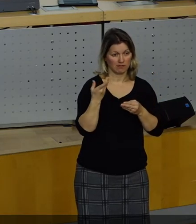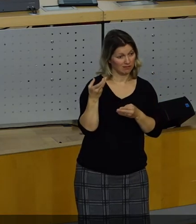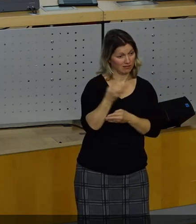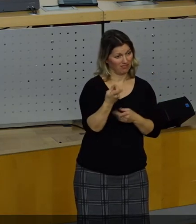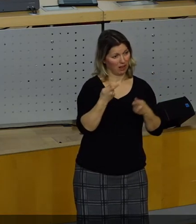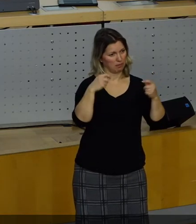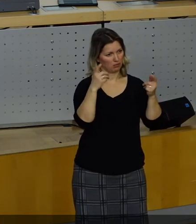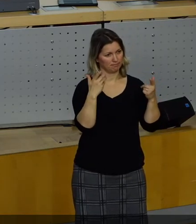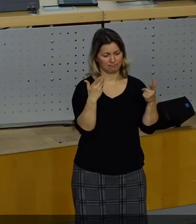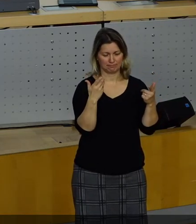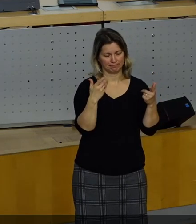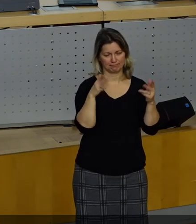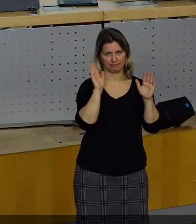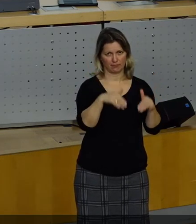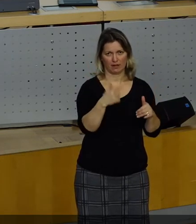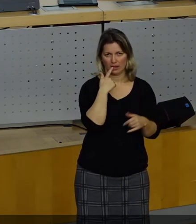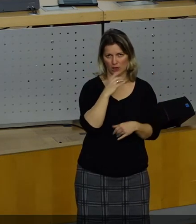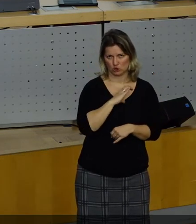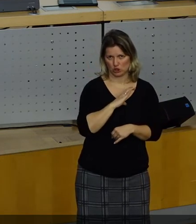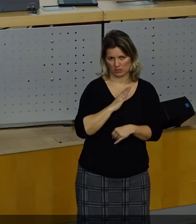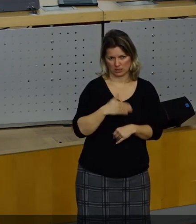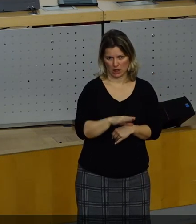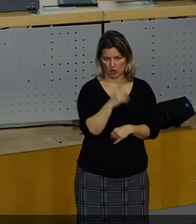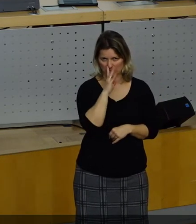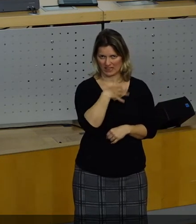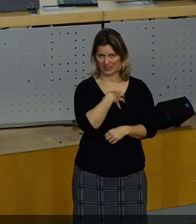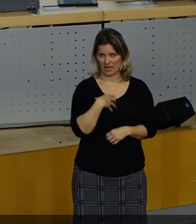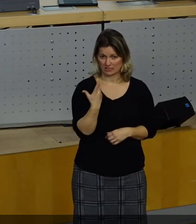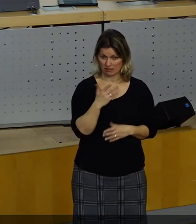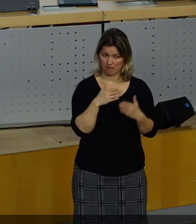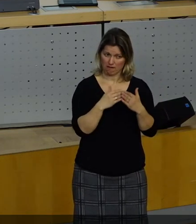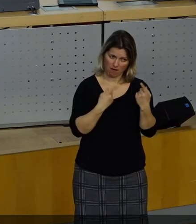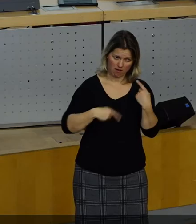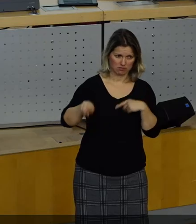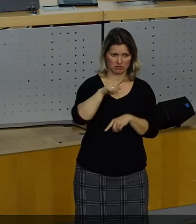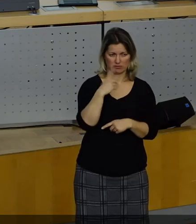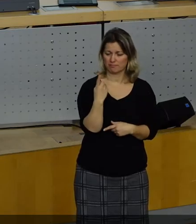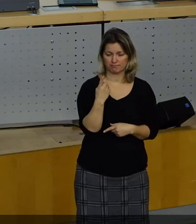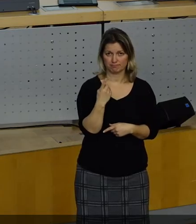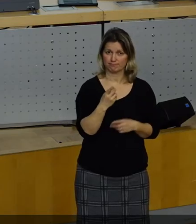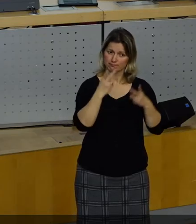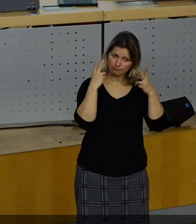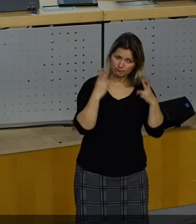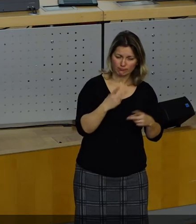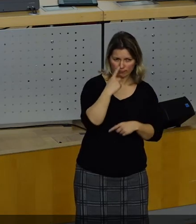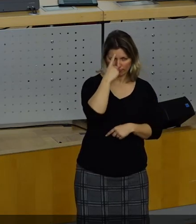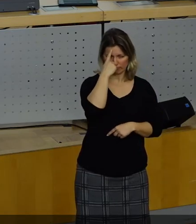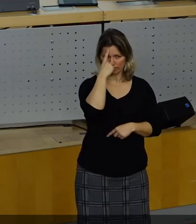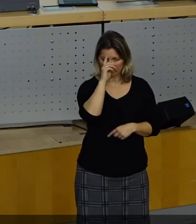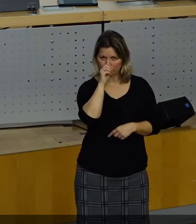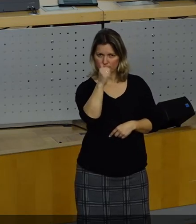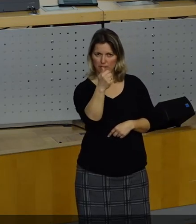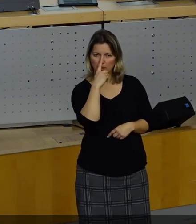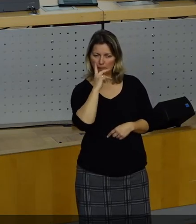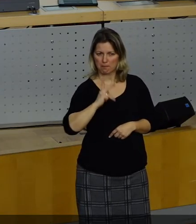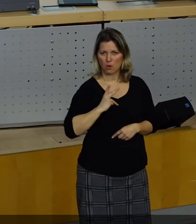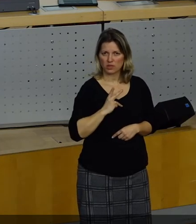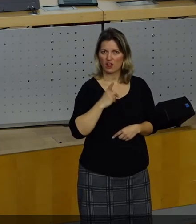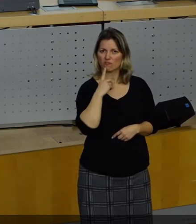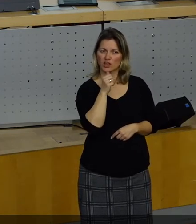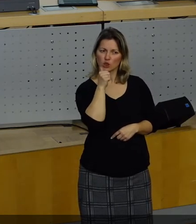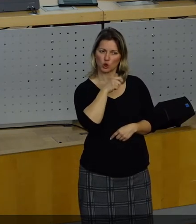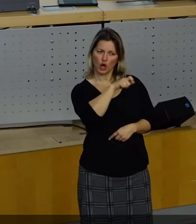großen Baustellen baukulturell, dass wir nicht in der Lage sind, auch wirklich mal modern zu denken, auch der jungen Generation die Chance zu